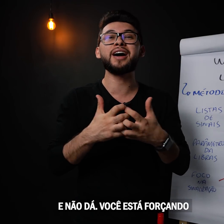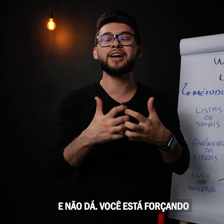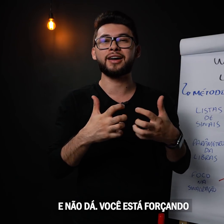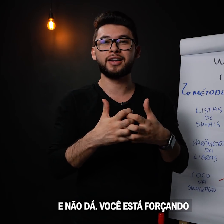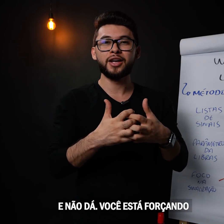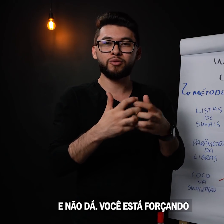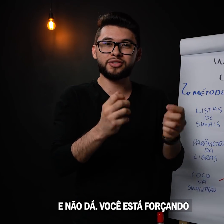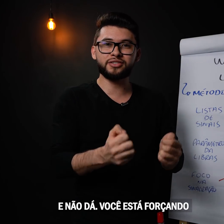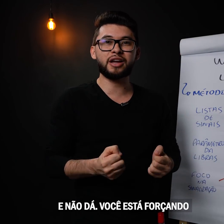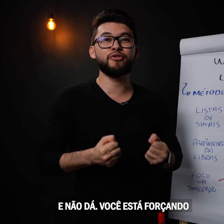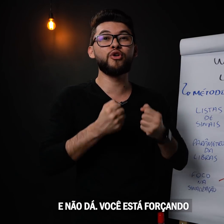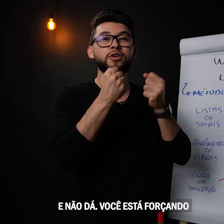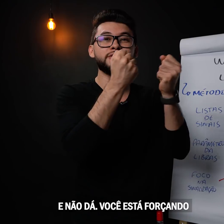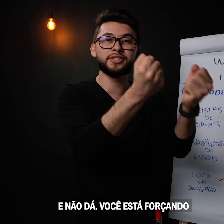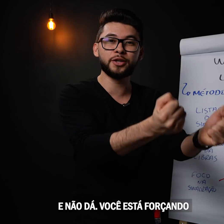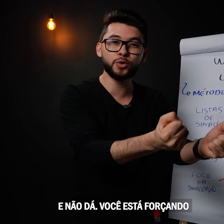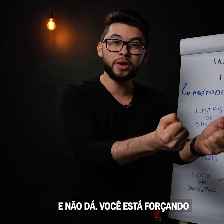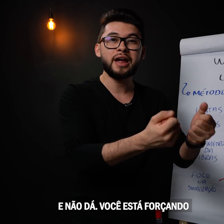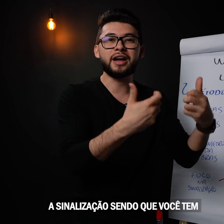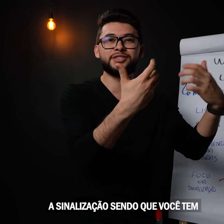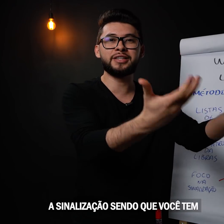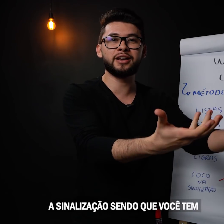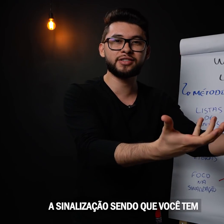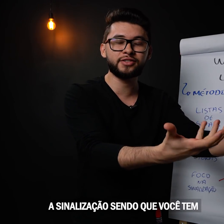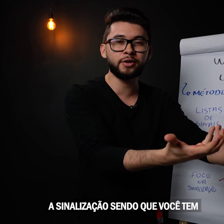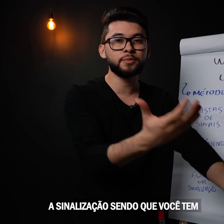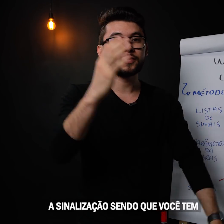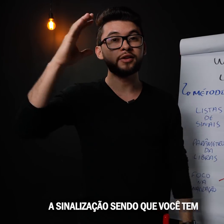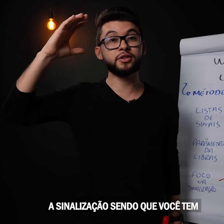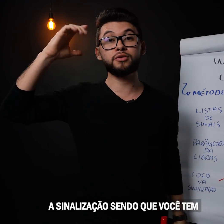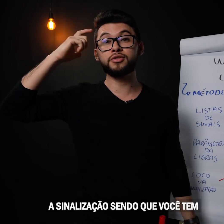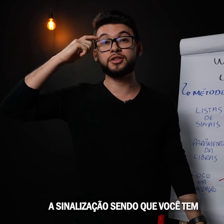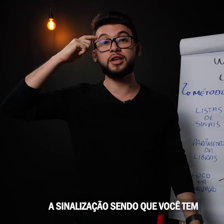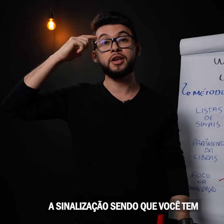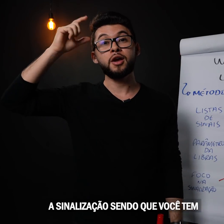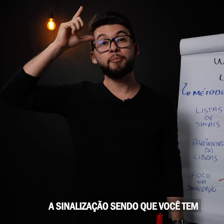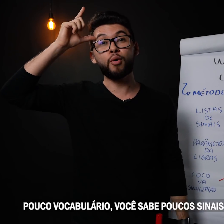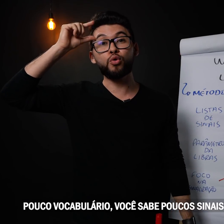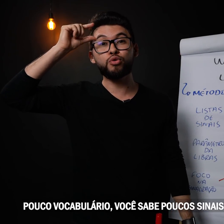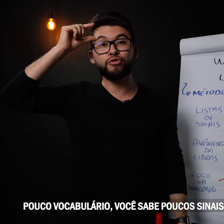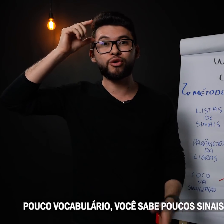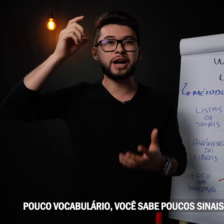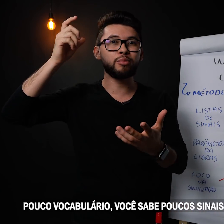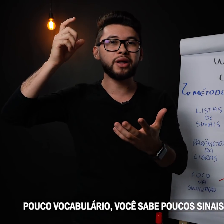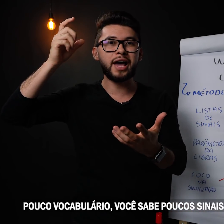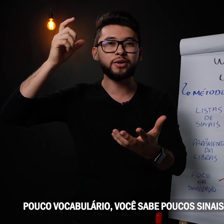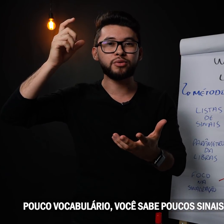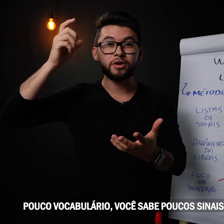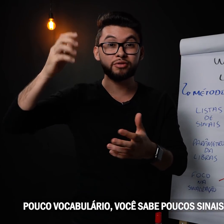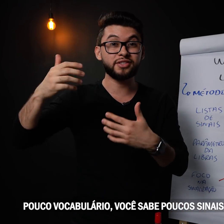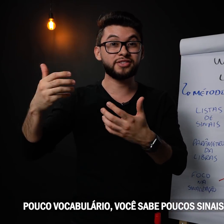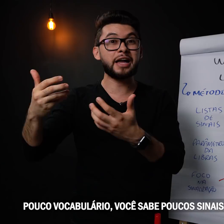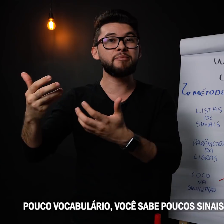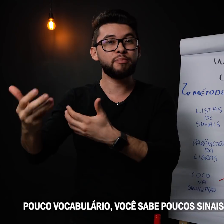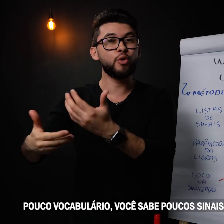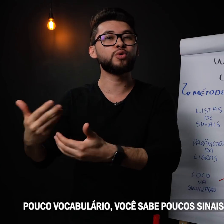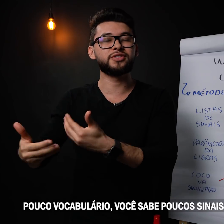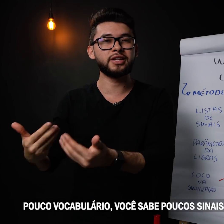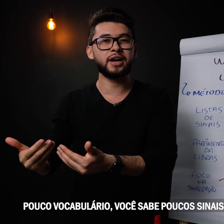dá. Você está forçando a sinalização, sendo que você tem pouco vocabulário, você sabe poucos